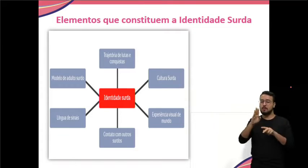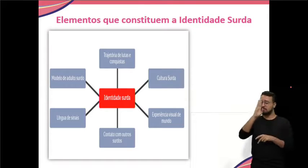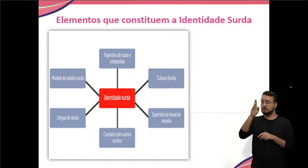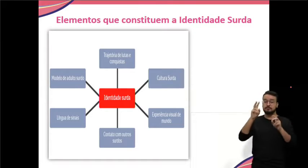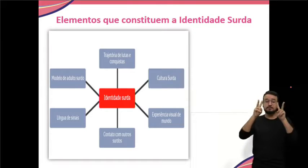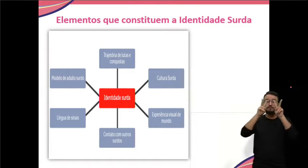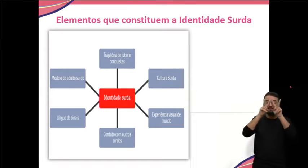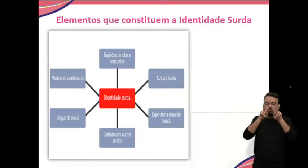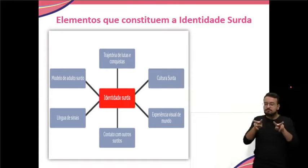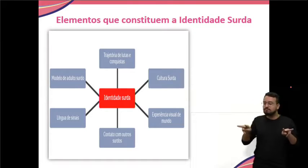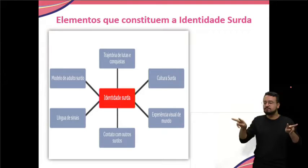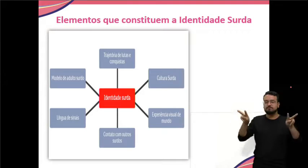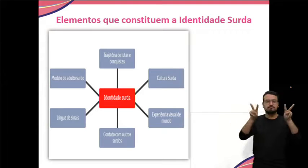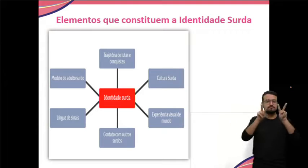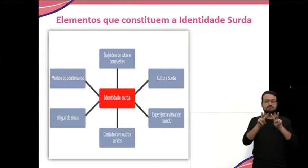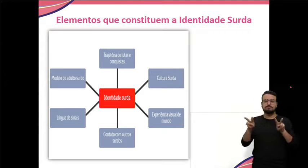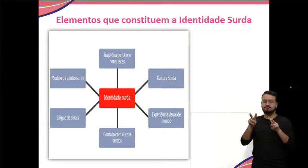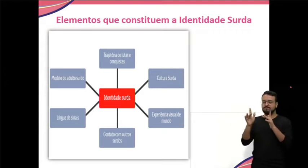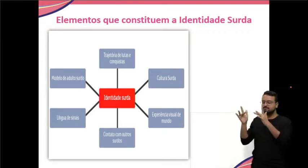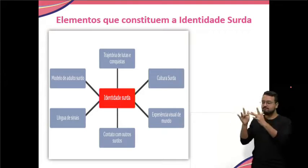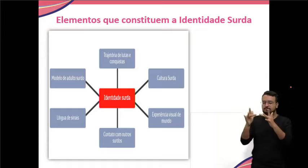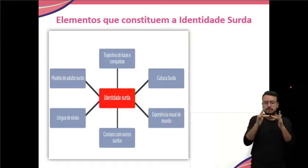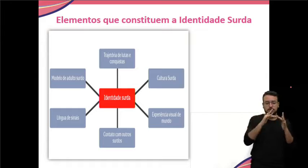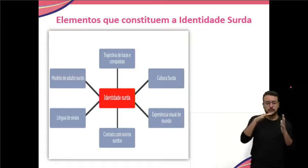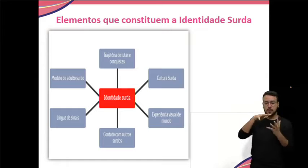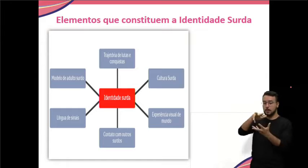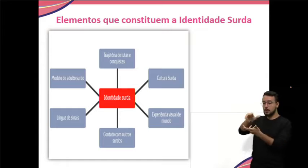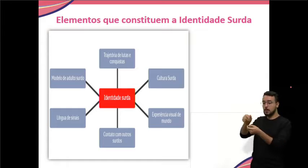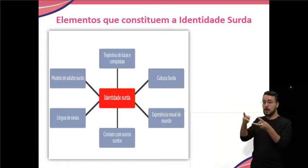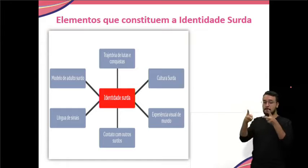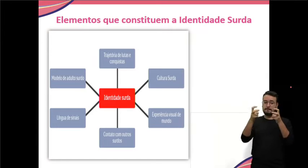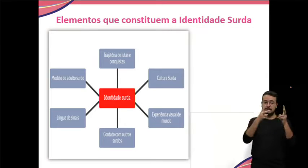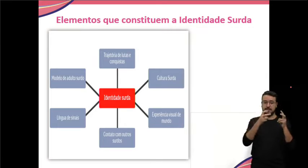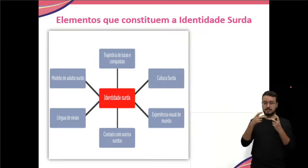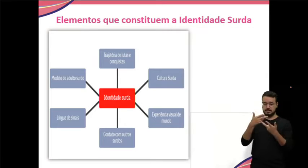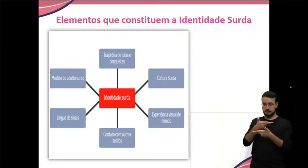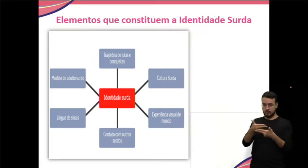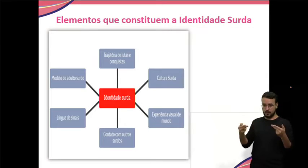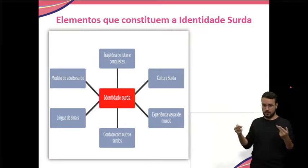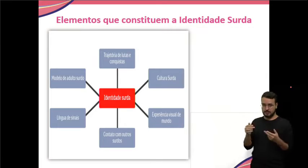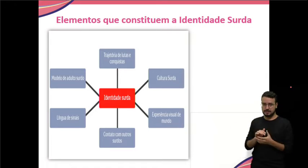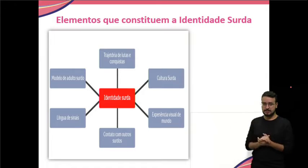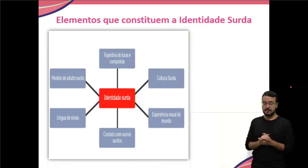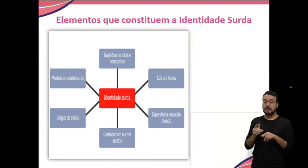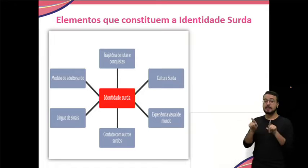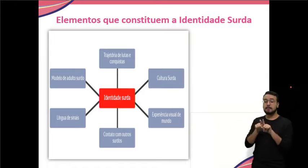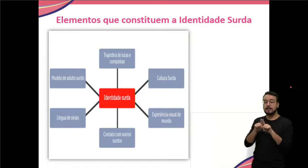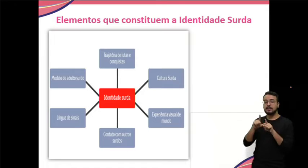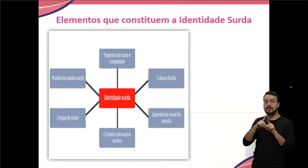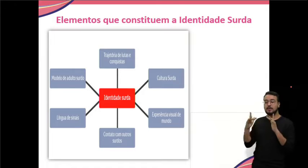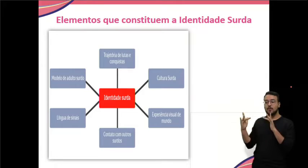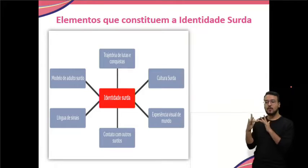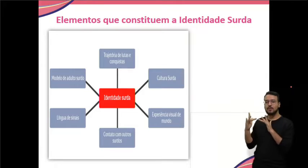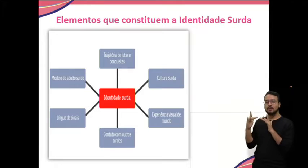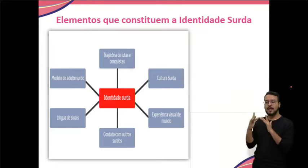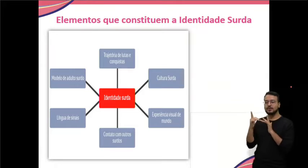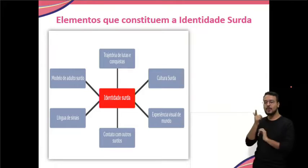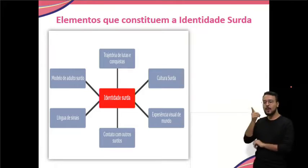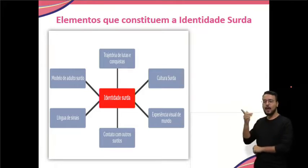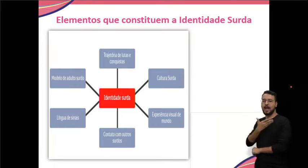com o mundo e para perceber as coisas. Ele tem contato com outros surdos, ele não se isola, ele aceita esse